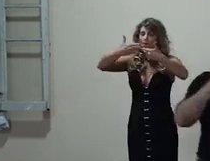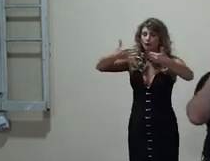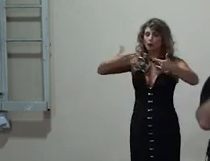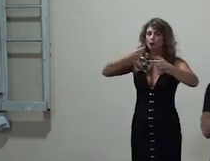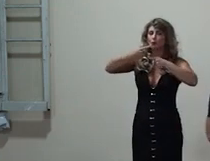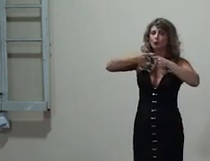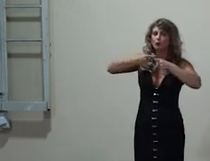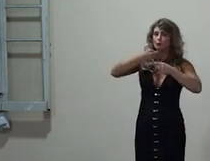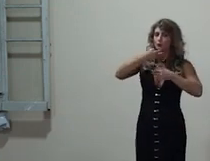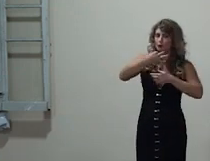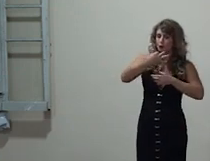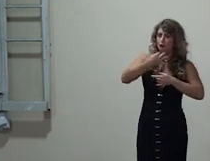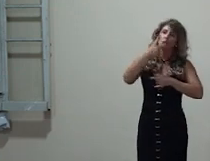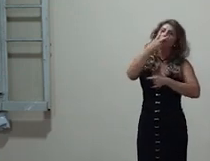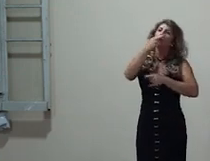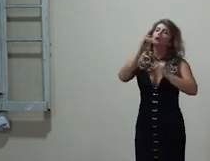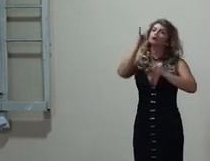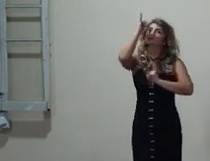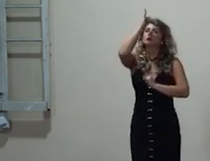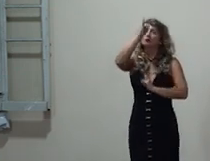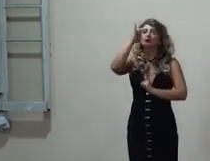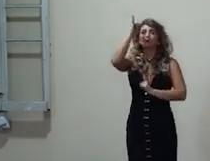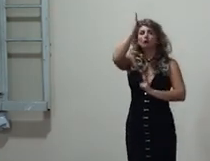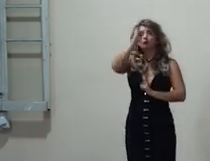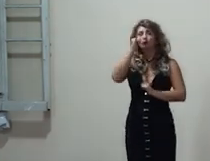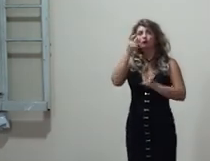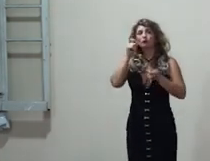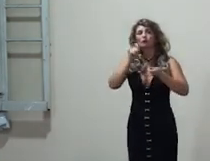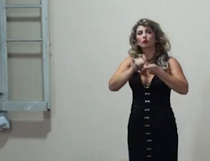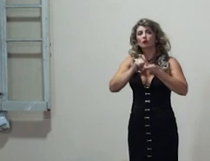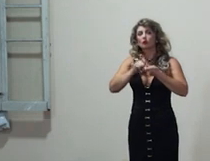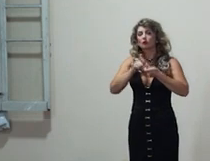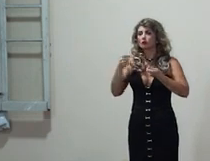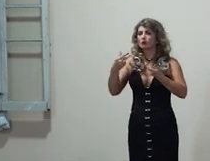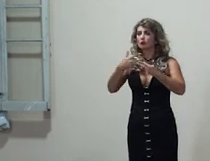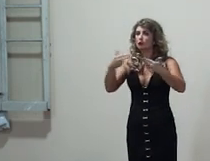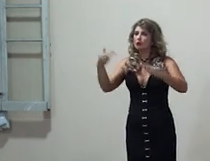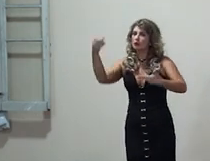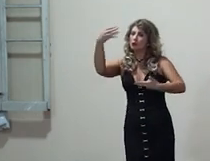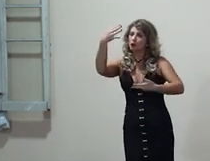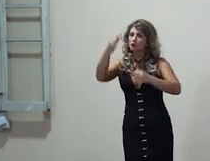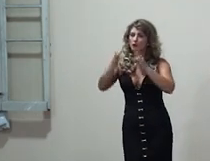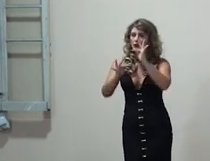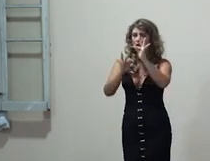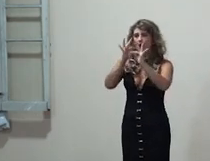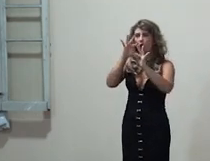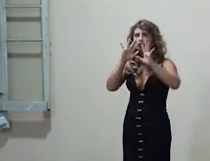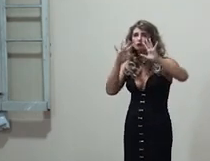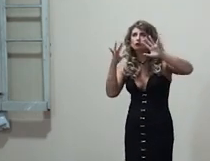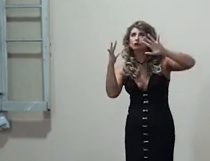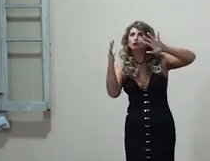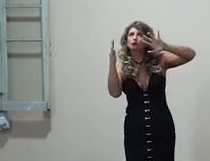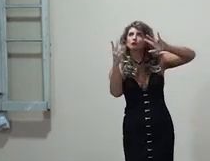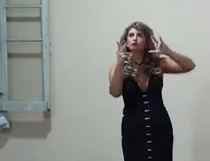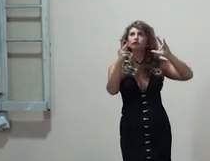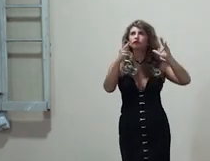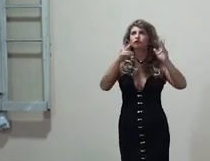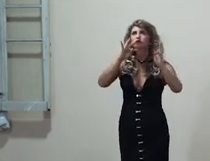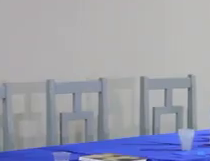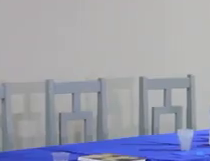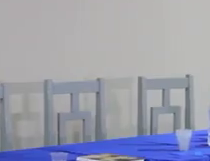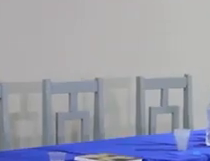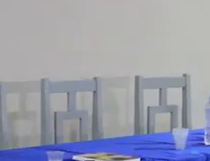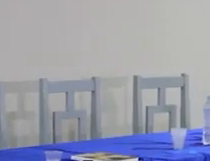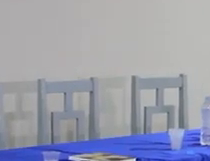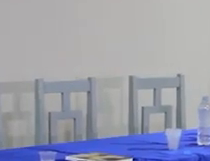tá? Eu acho que museu você tem que fazer uma coisa nova, tecnológica, tecnológica que eu